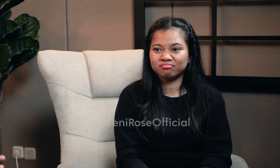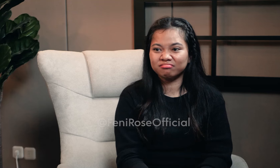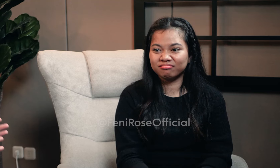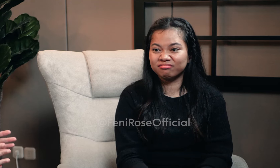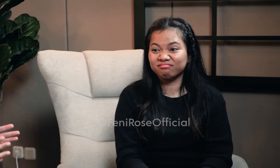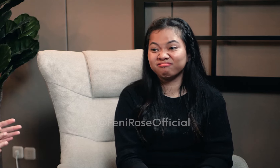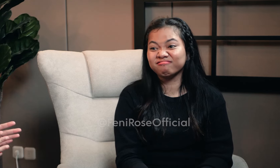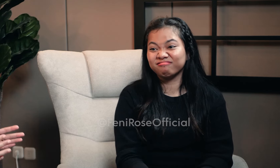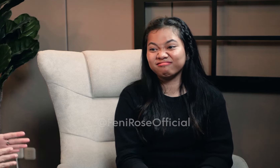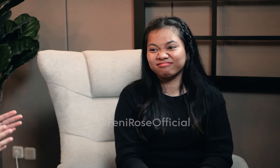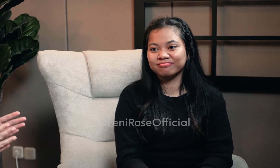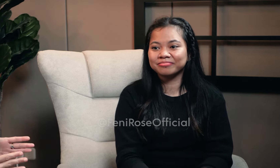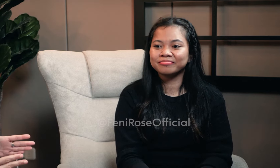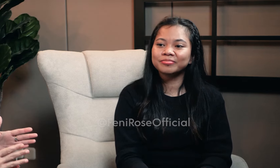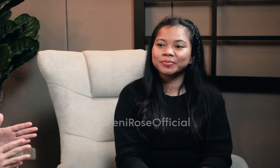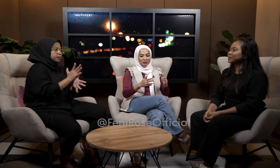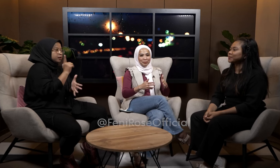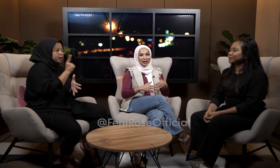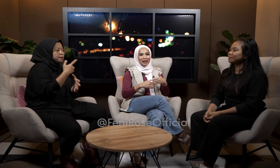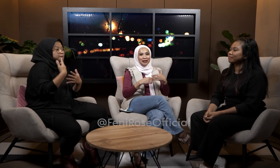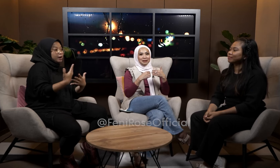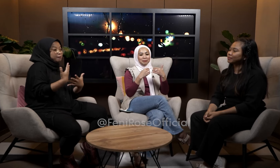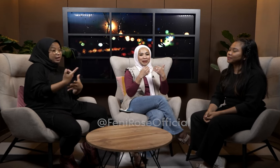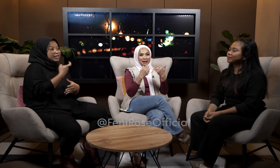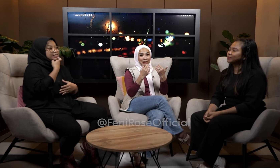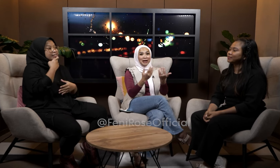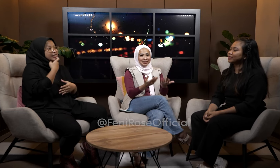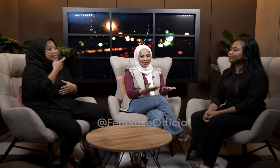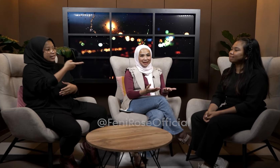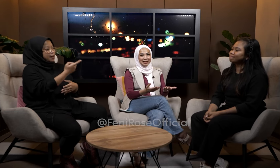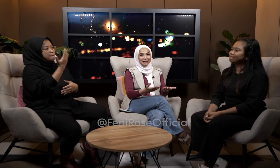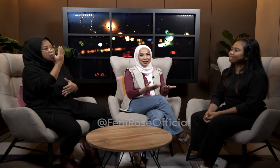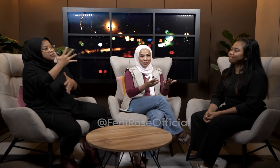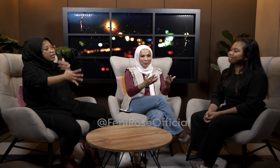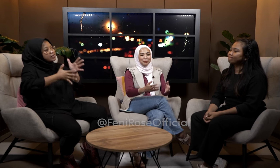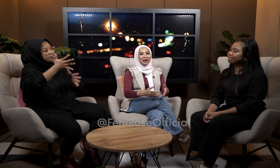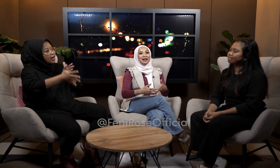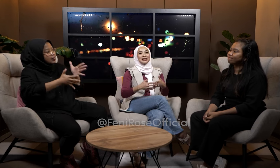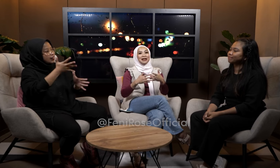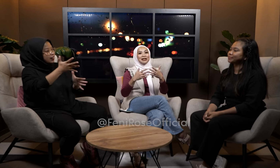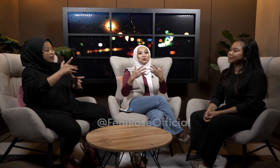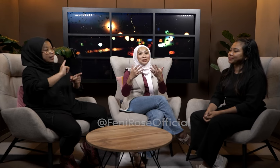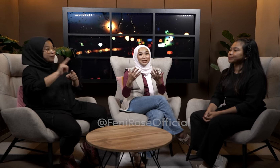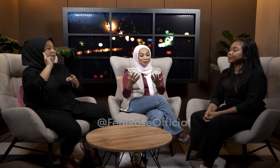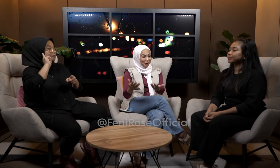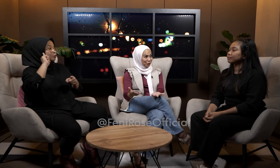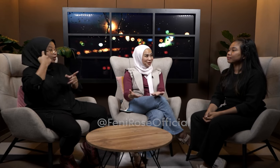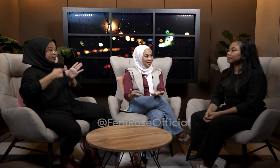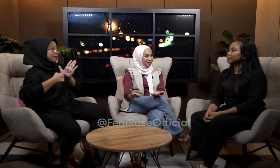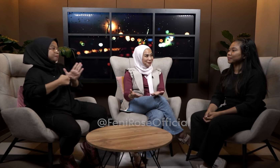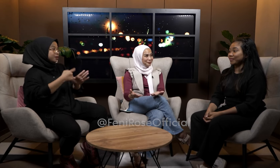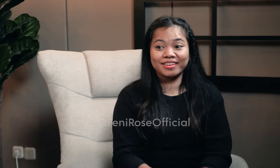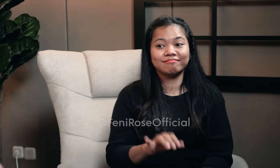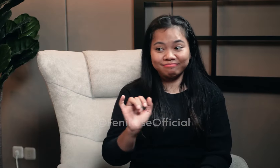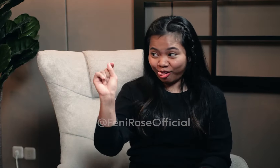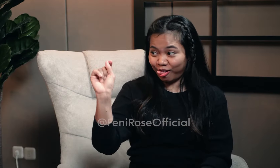ini pengin juga kesempatannya untuk menyampaikan dengan bahasa isyarat tapi yang menyampaikan adalah juga teman tuli